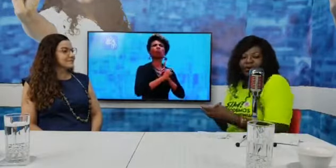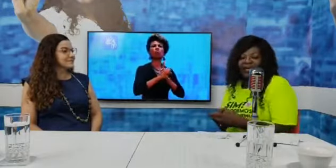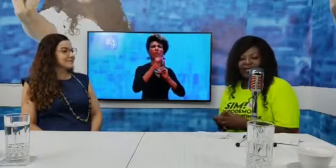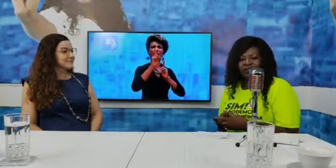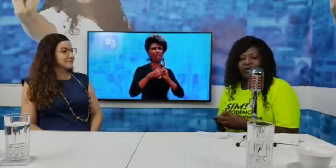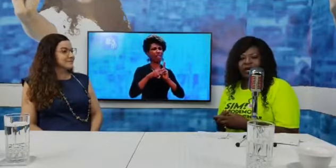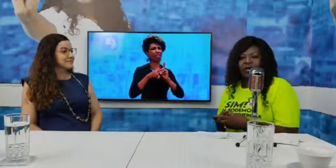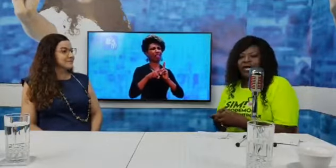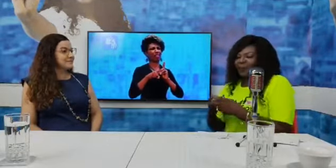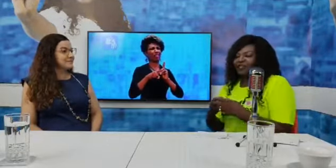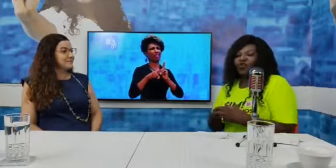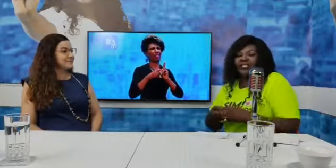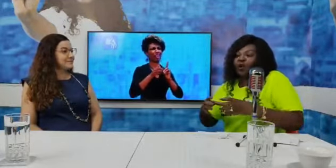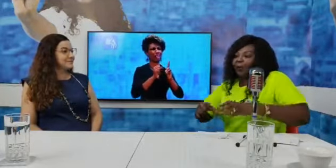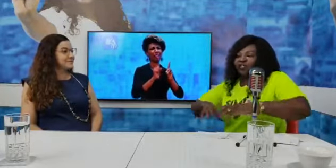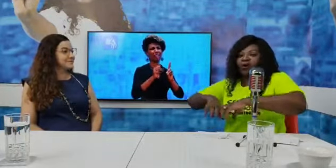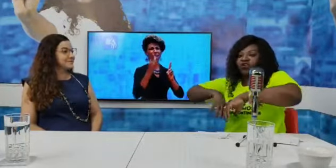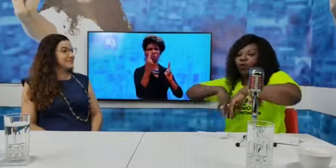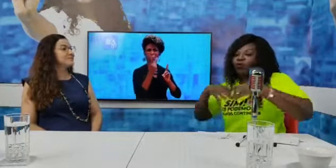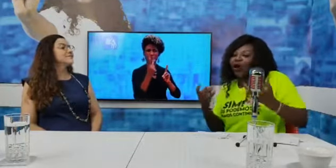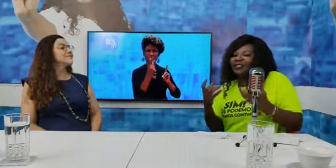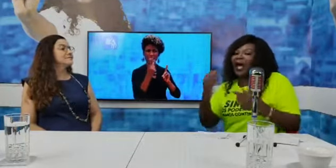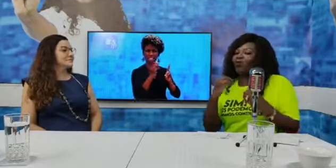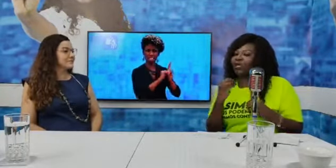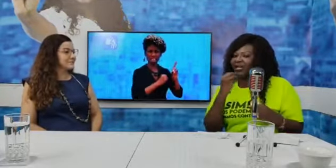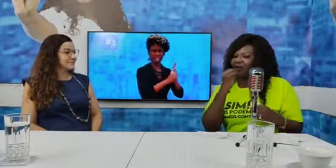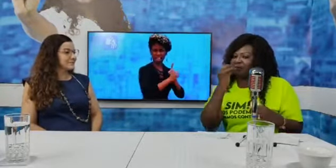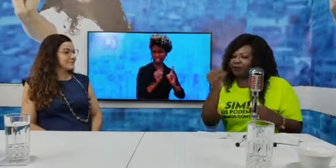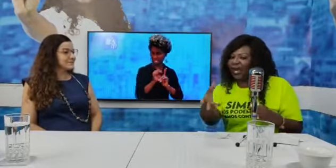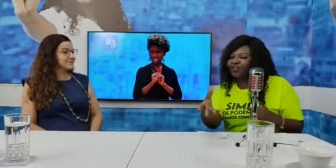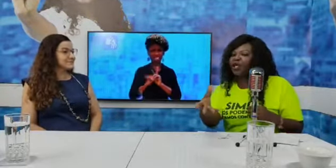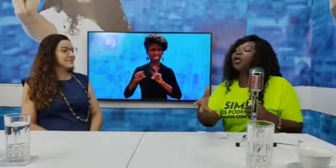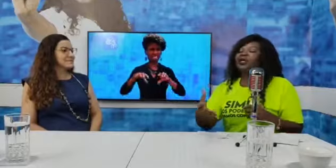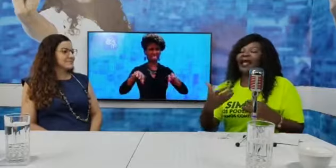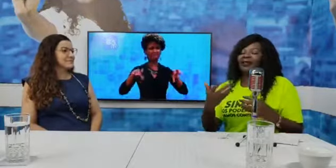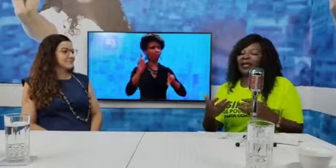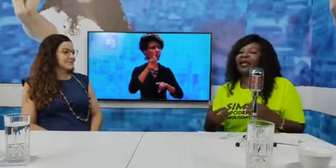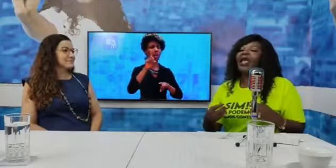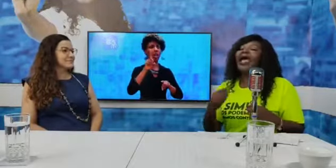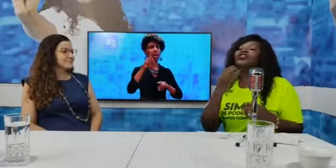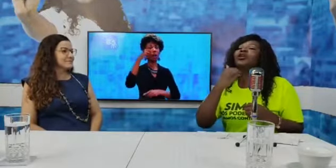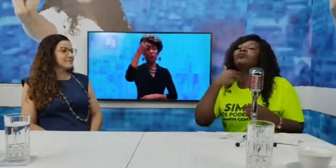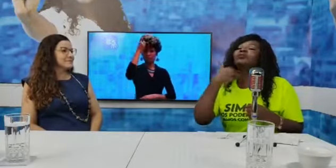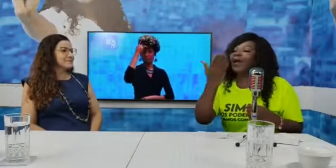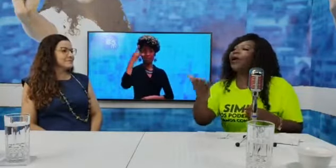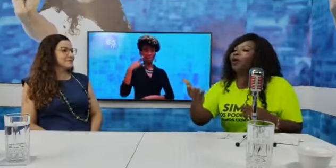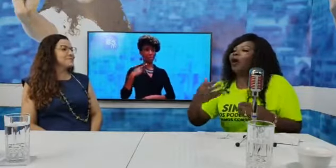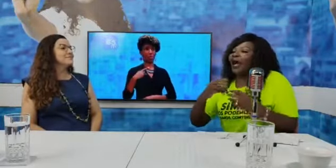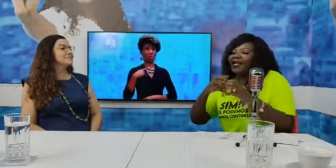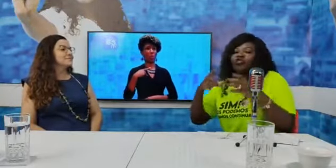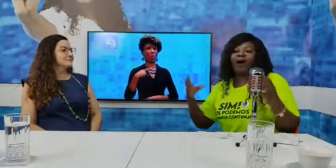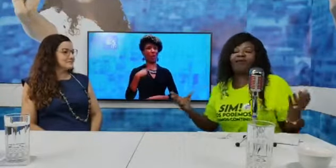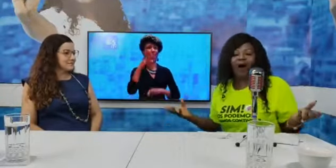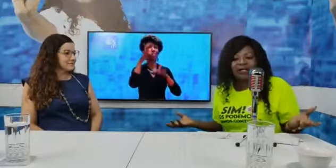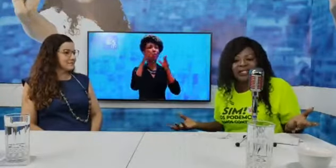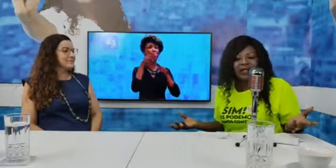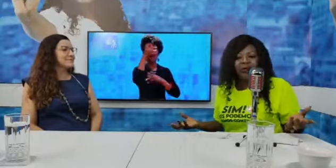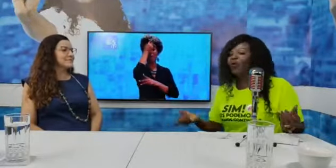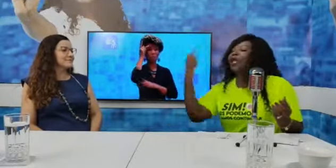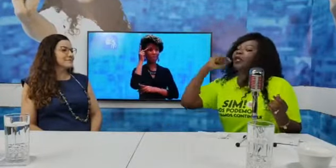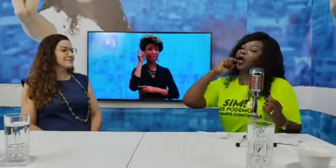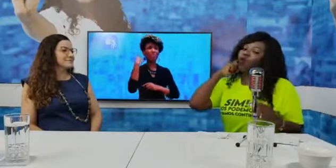elas, que não é isso. As pessoas são pessoas como nós, a única dificuldade que ela tem é de, não é, colocar a sua